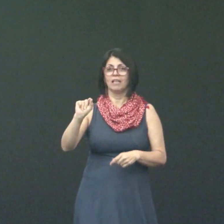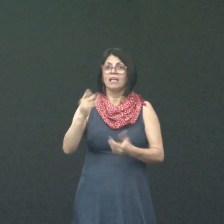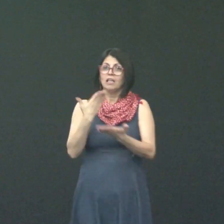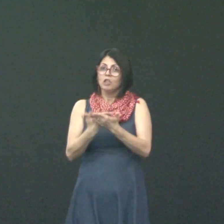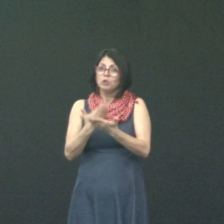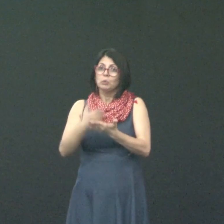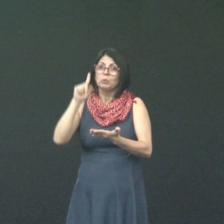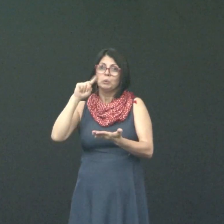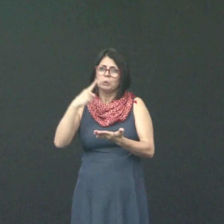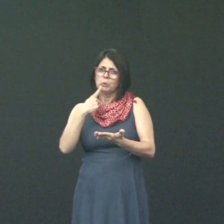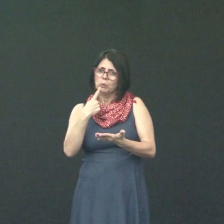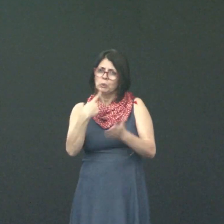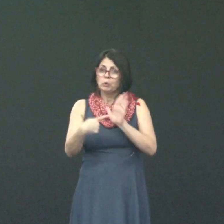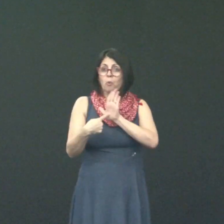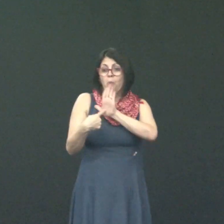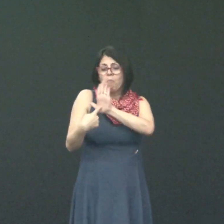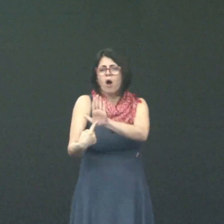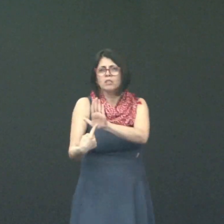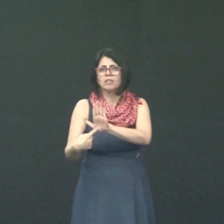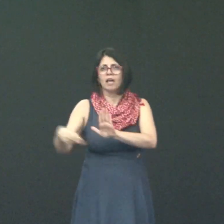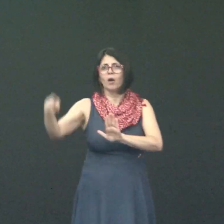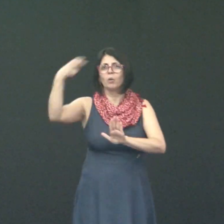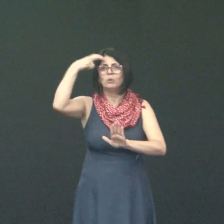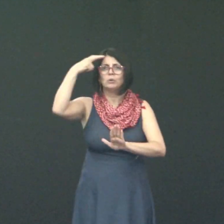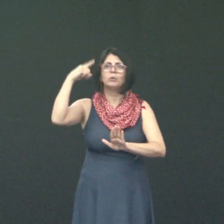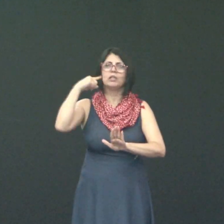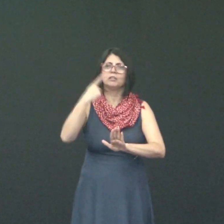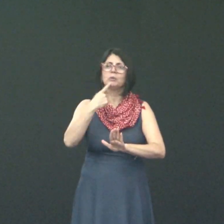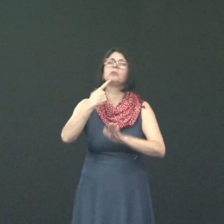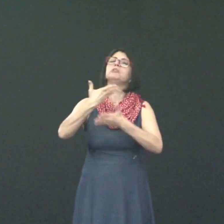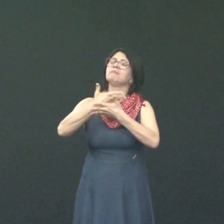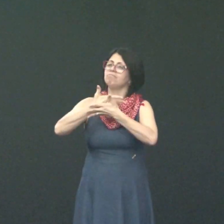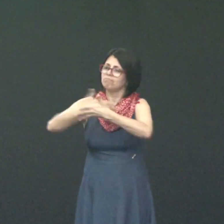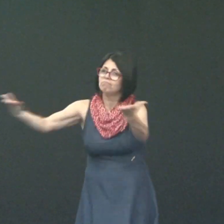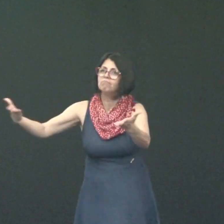Principalmente os ouvintes, eles precisam estar em constante